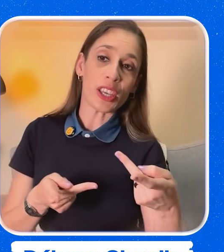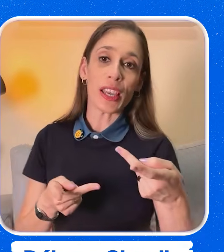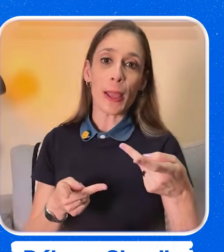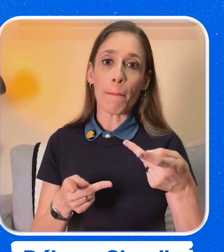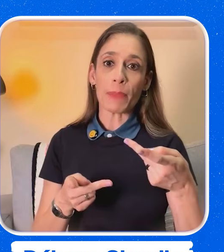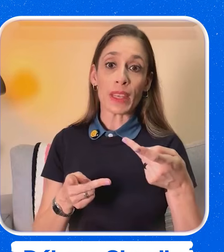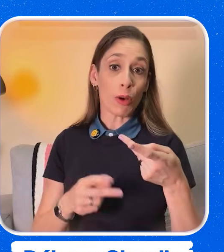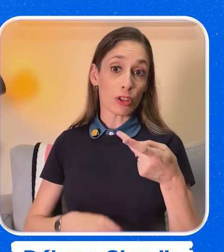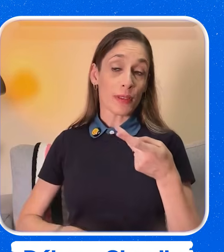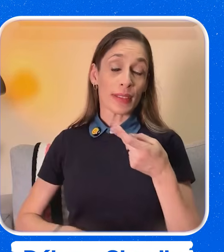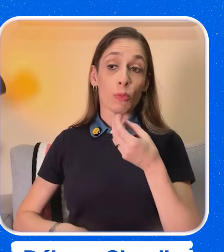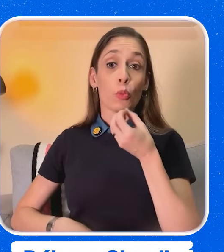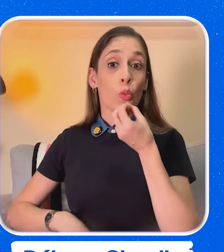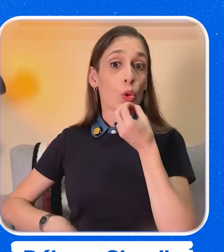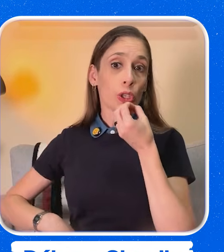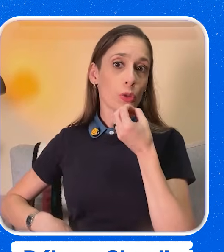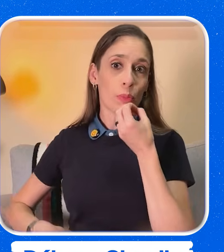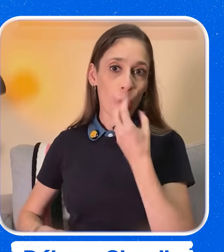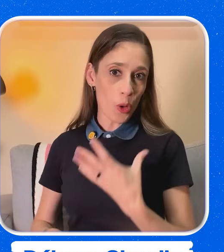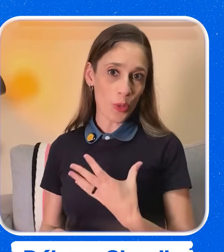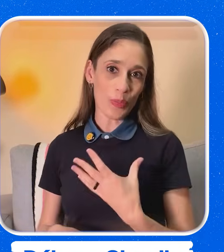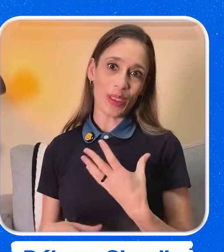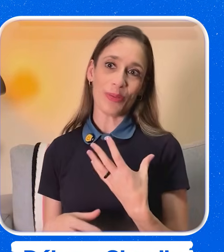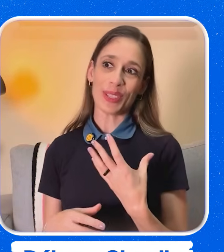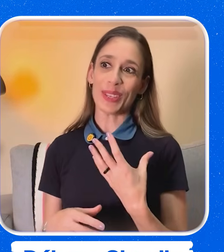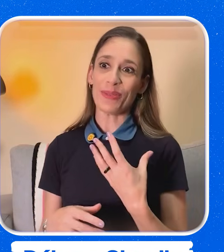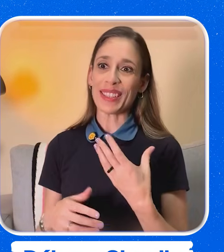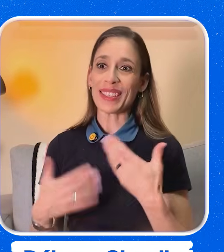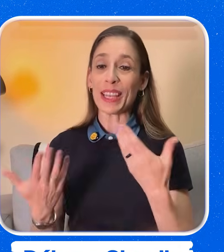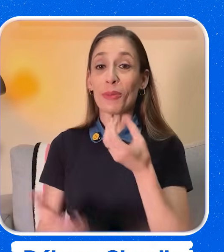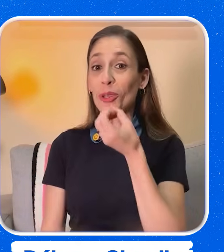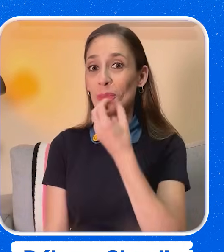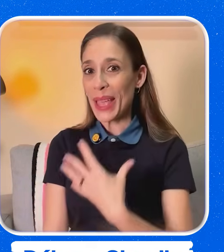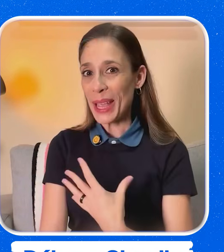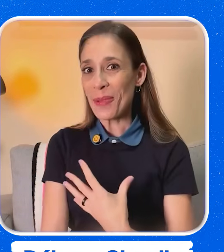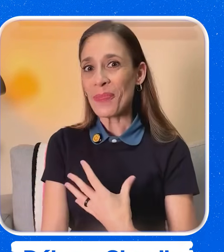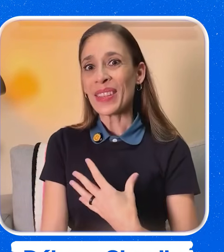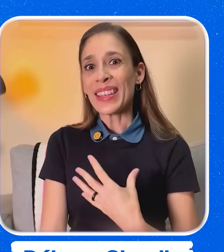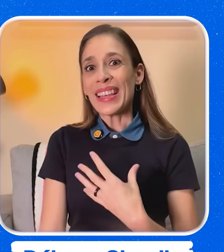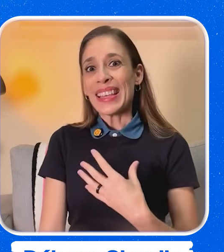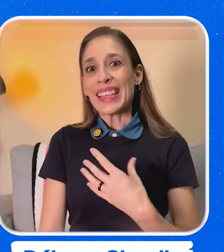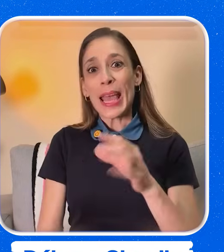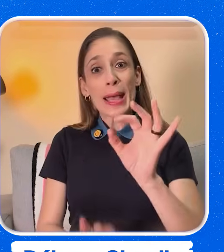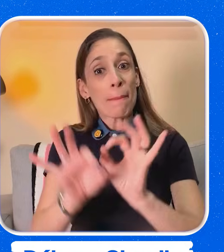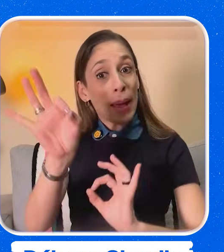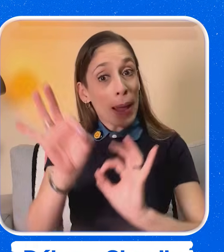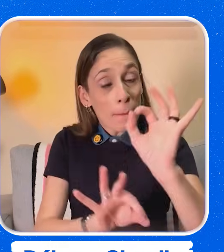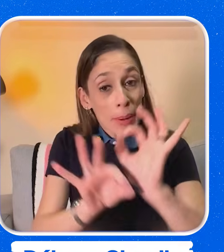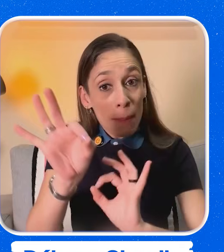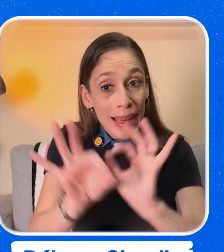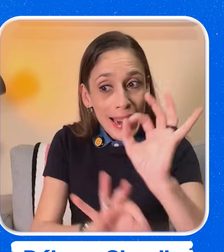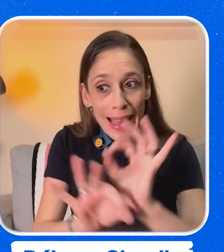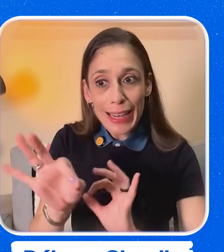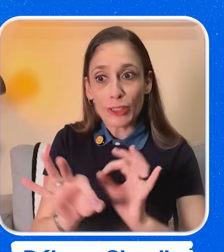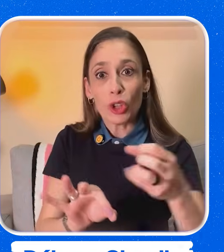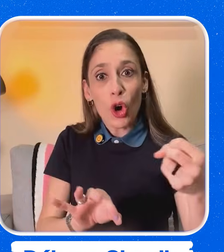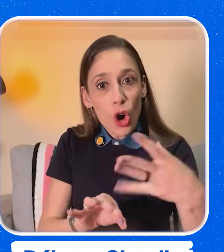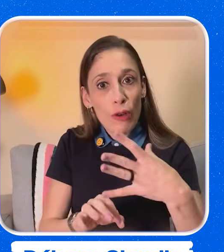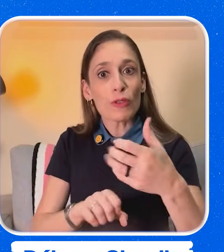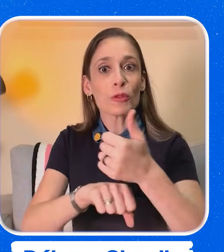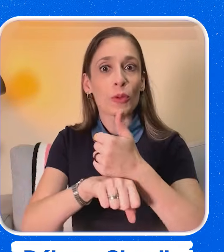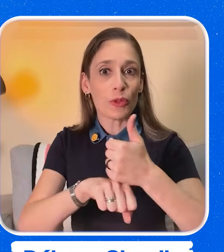convite e eu acho que vai ser muito bom e você vai se sair muito bem, que é a